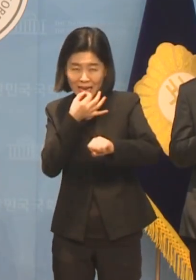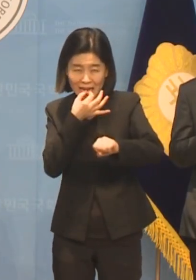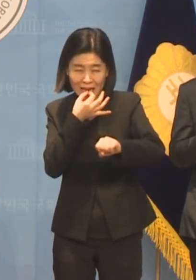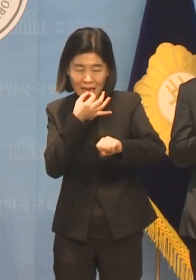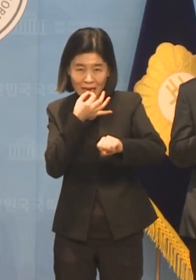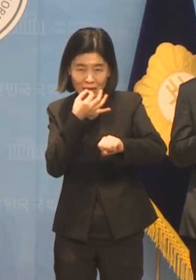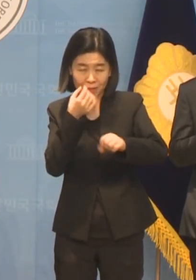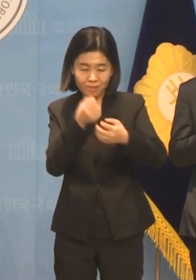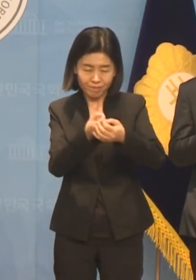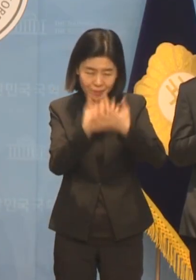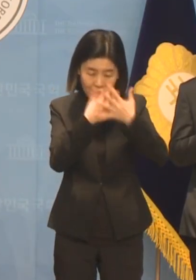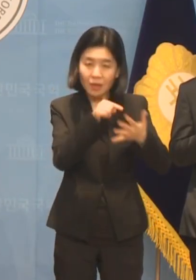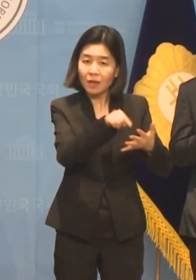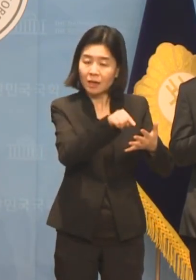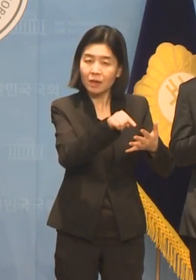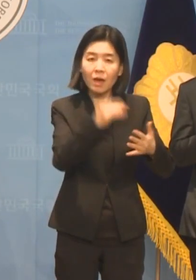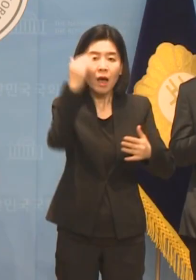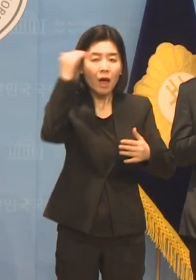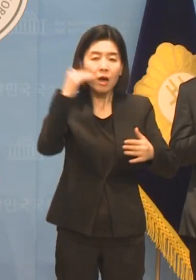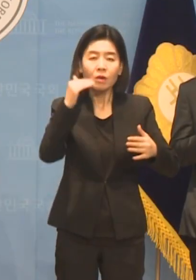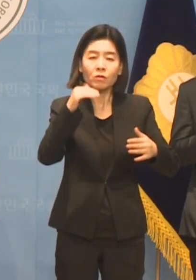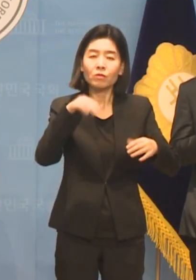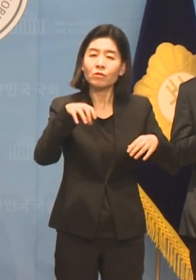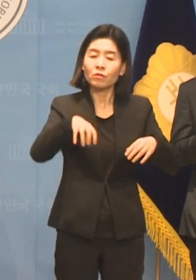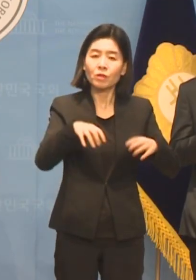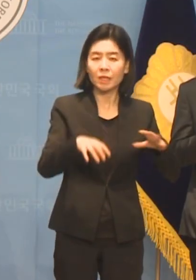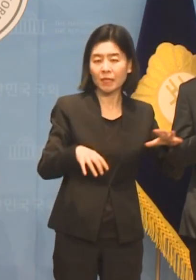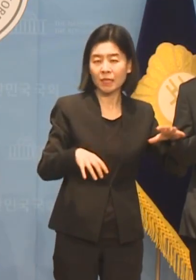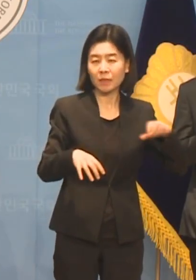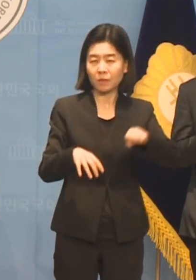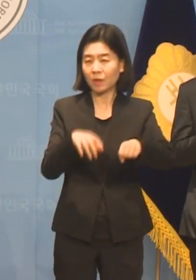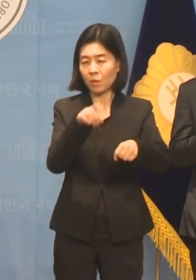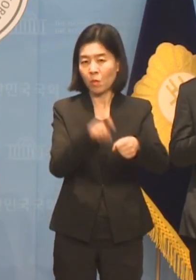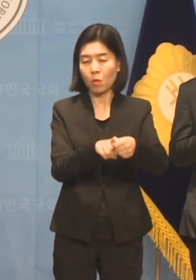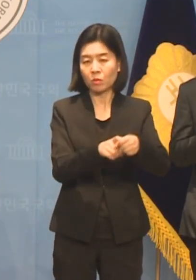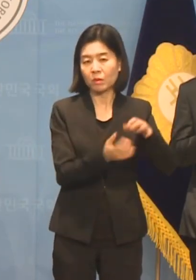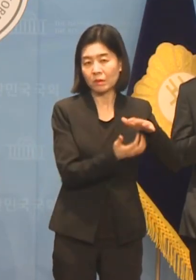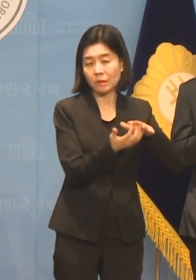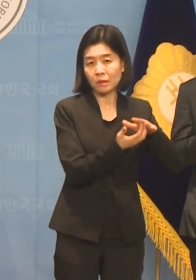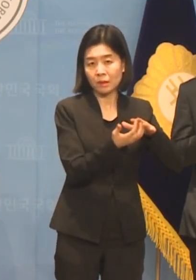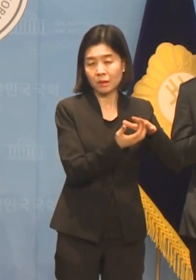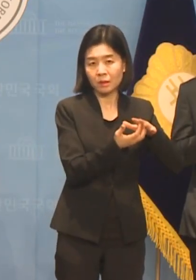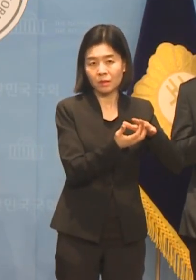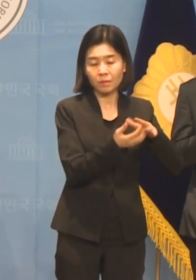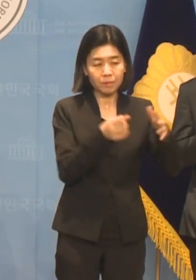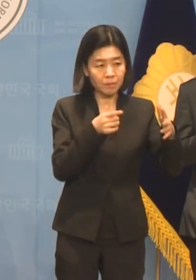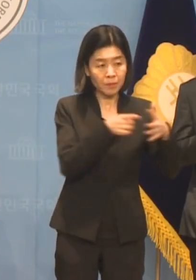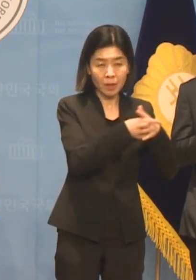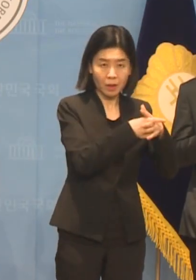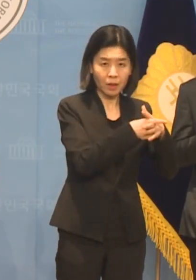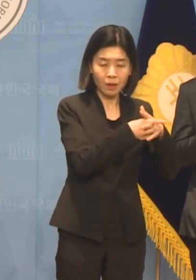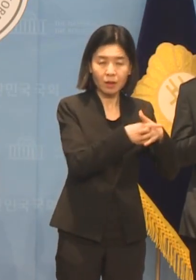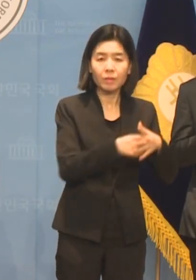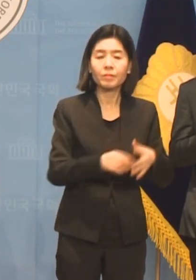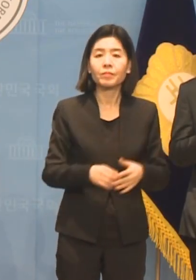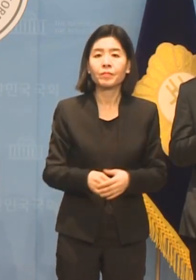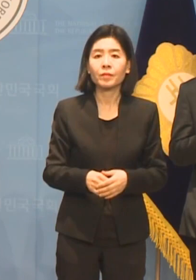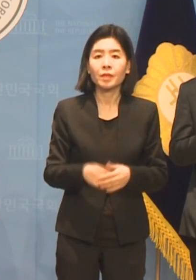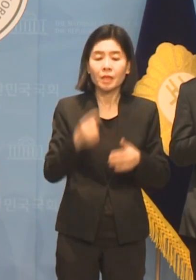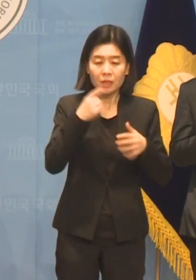보이며 대한민국에 대한 침략 행위로밖에 볼 수가 없습니다. 그동안